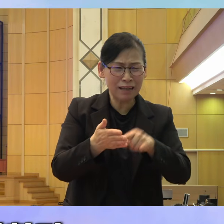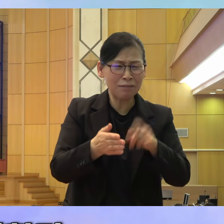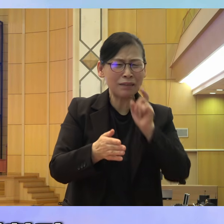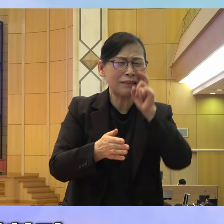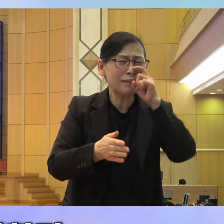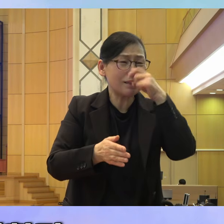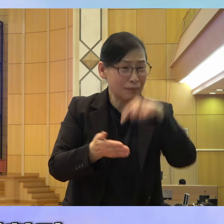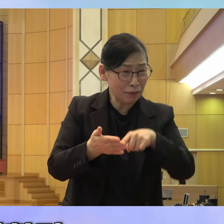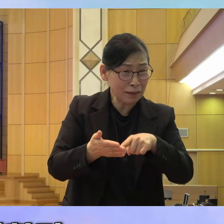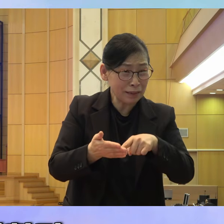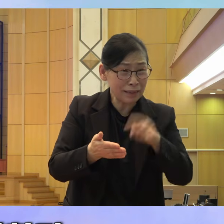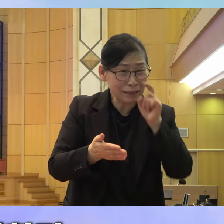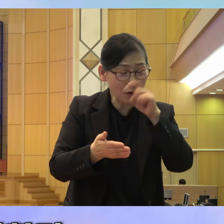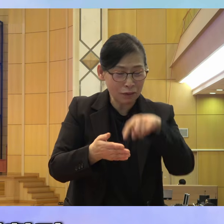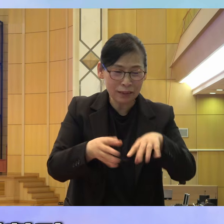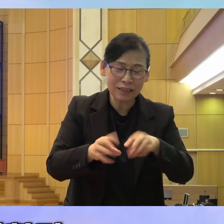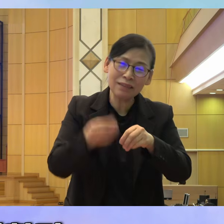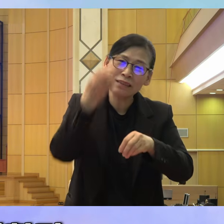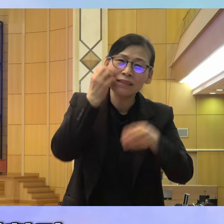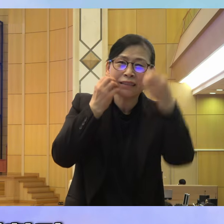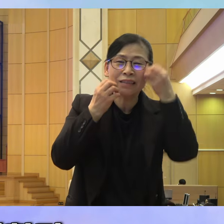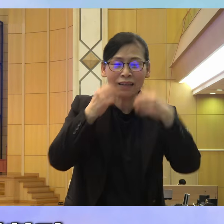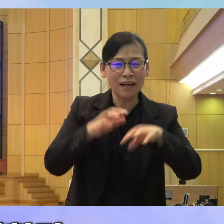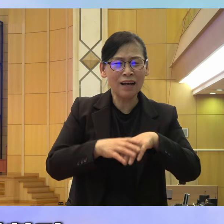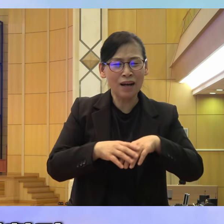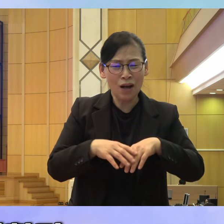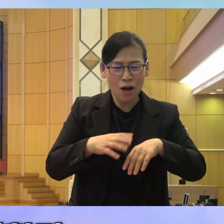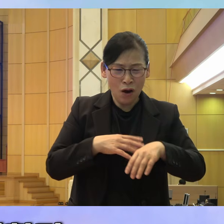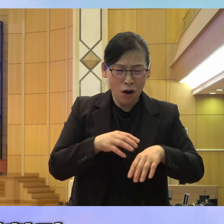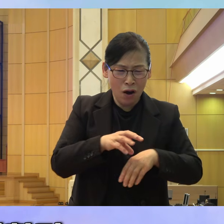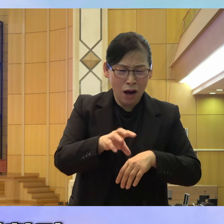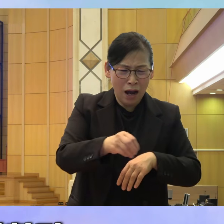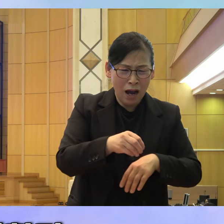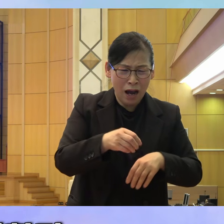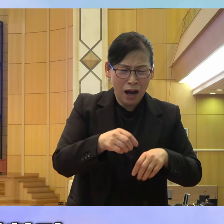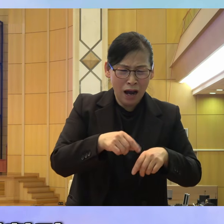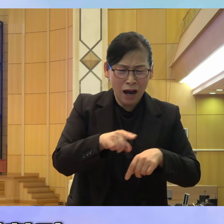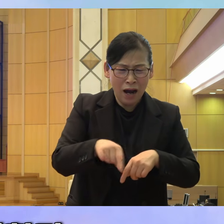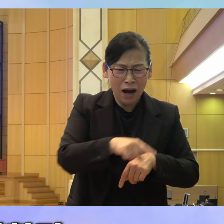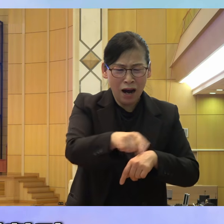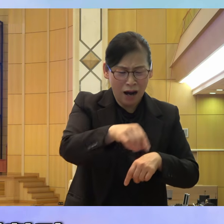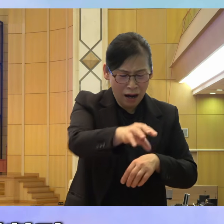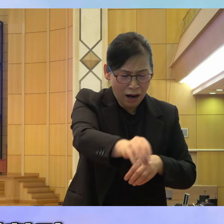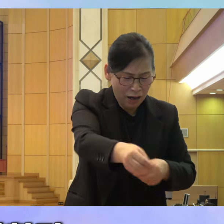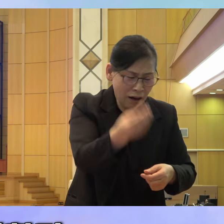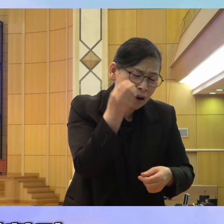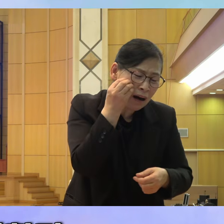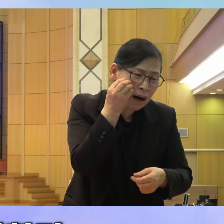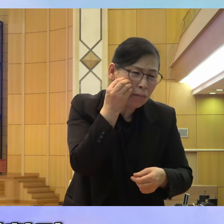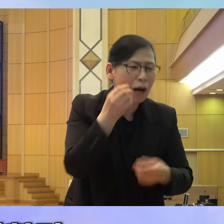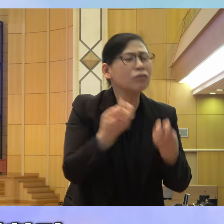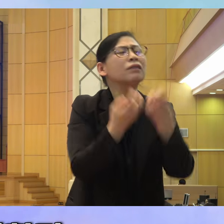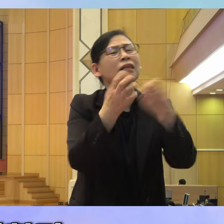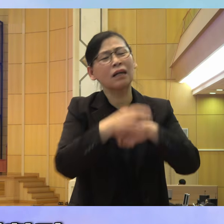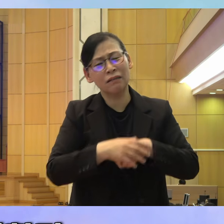되는 것인데, 아니 균이 부글어글 엄청나게 많은 거시기를 갖다 발라?